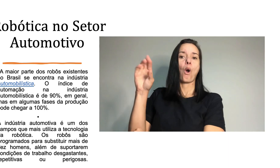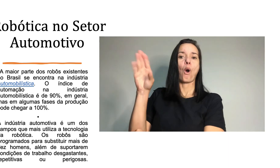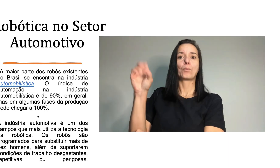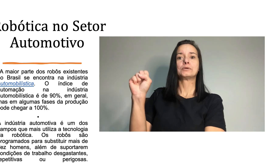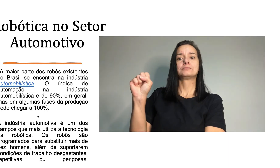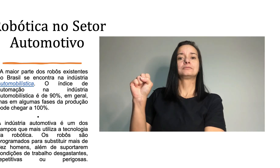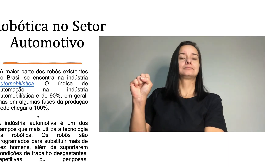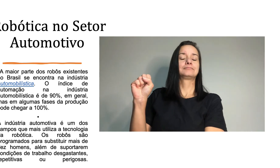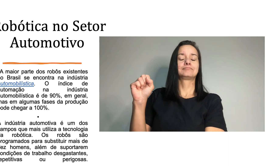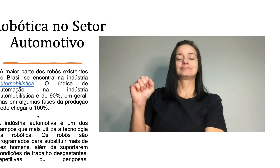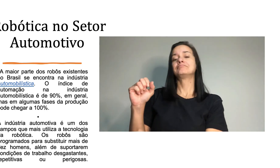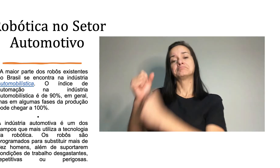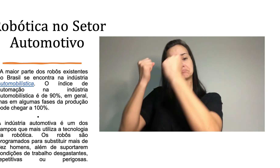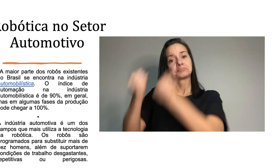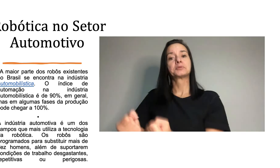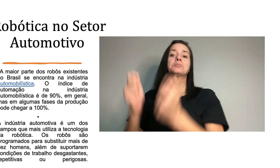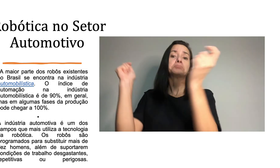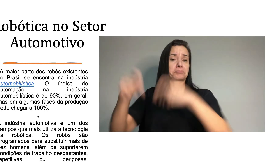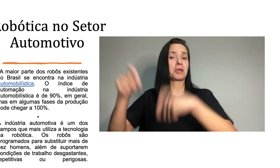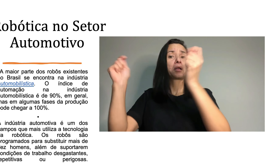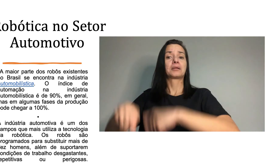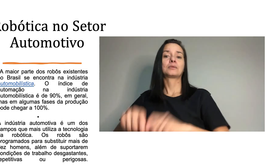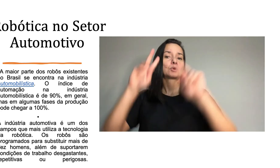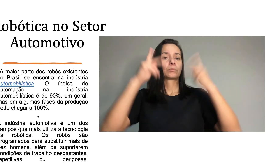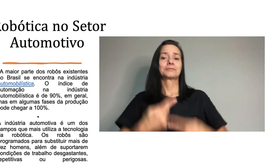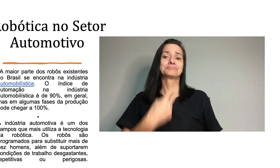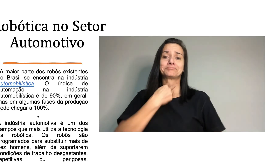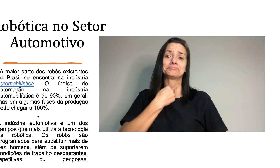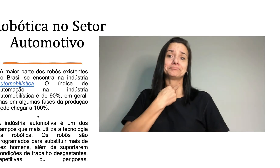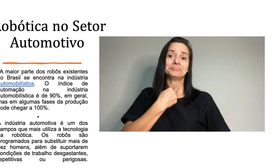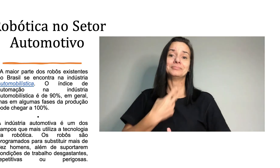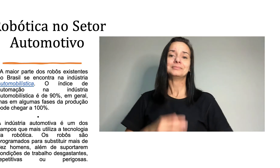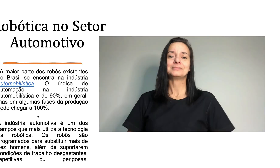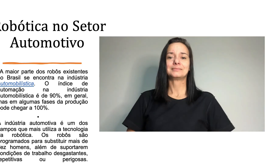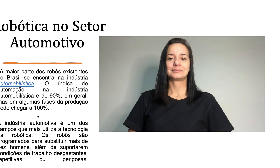repetitivas ou perigosas, situação que um humano não conseguiria.